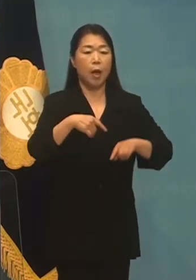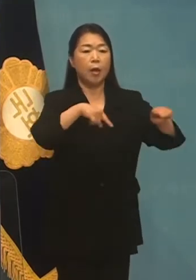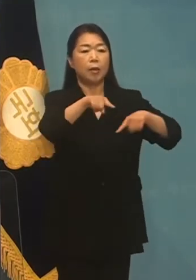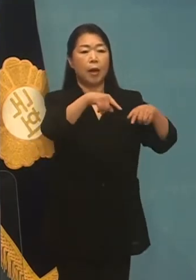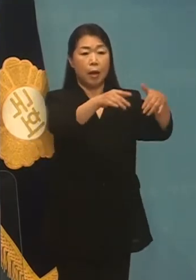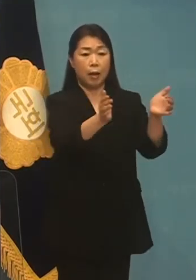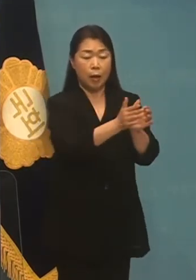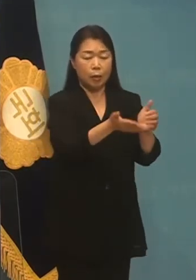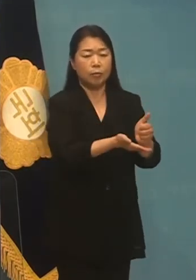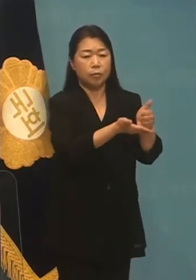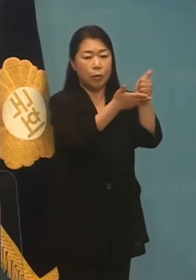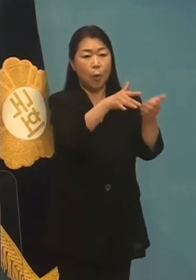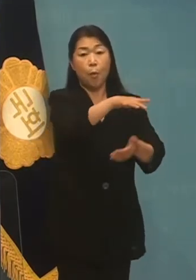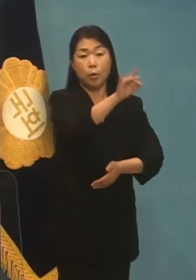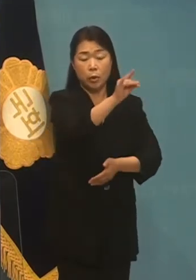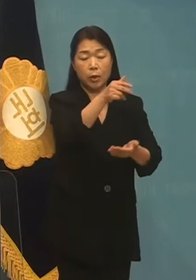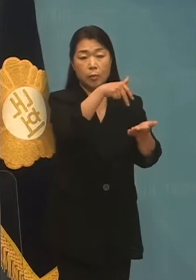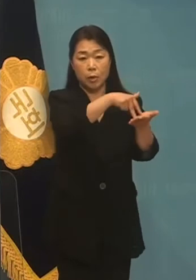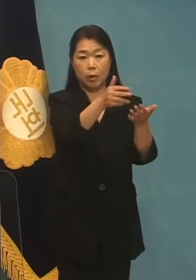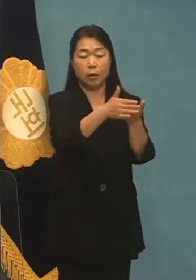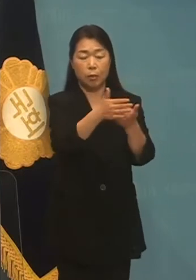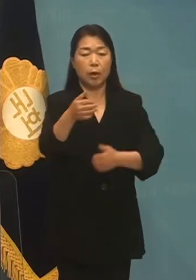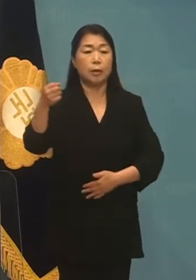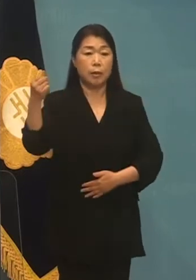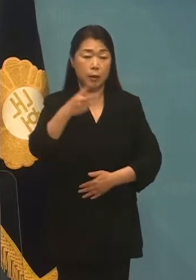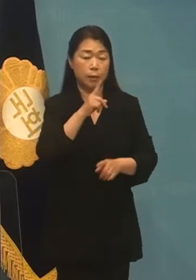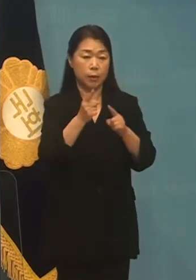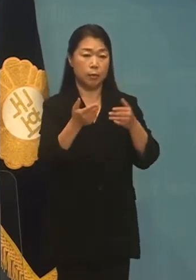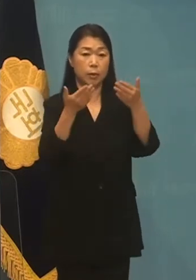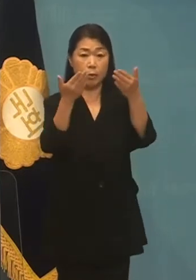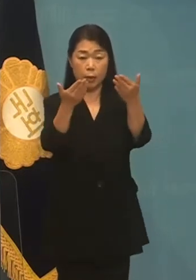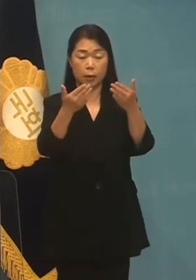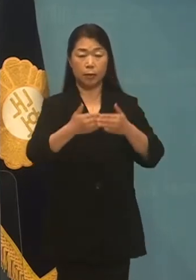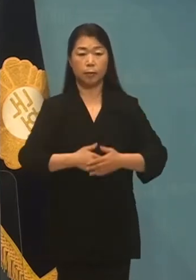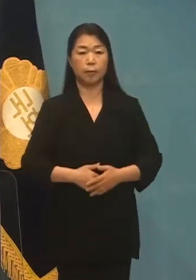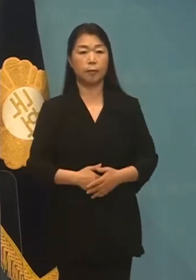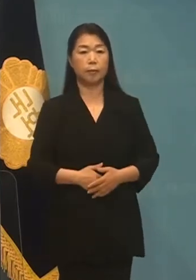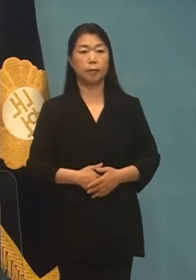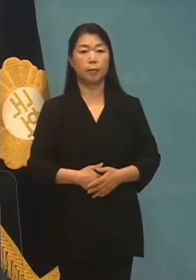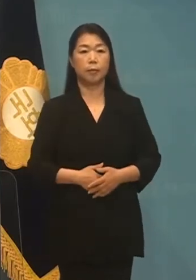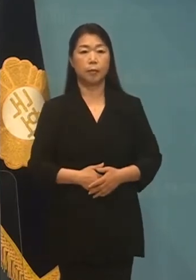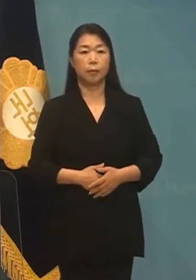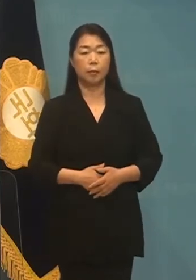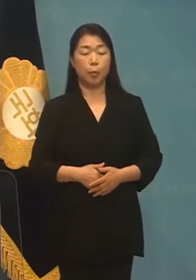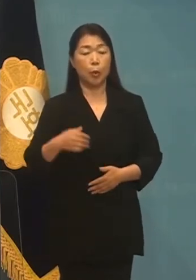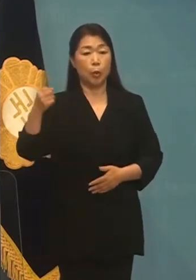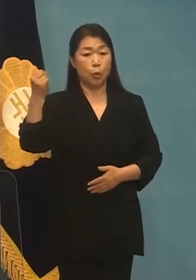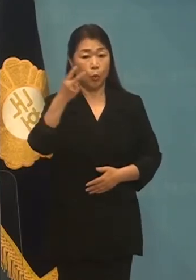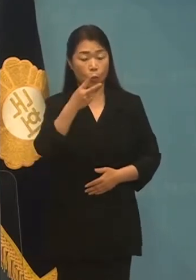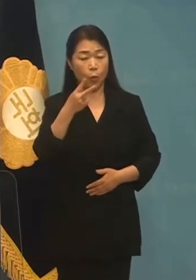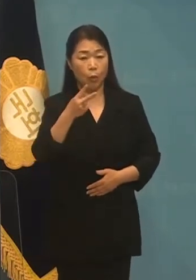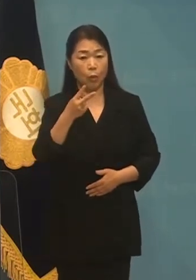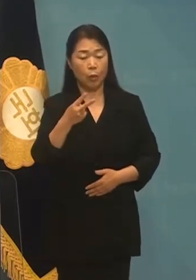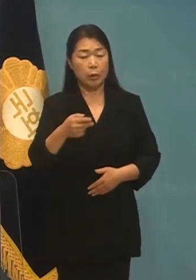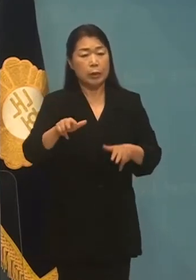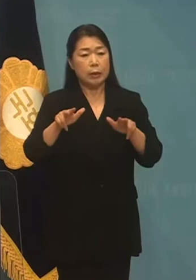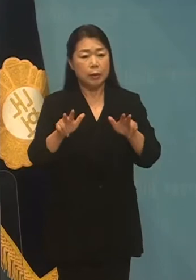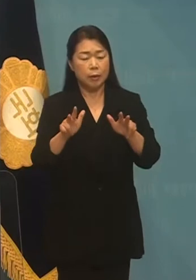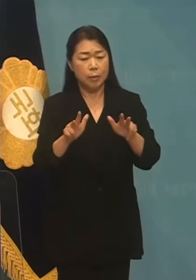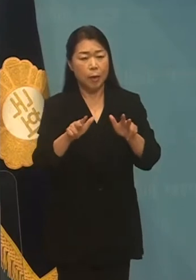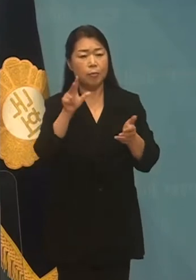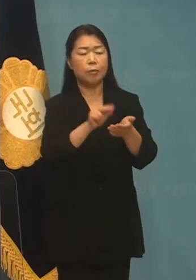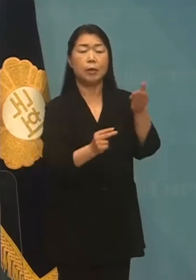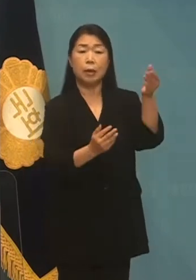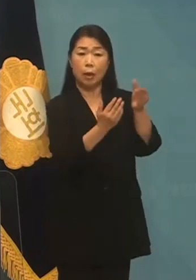후사의 입장에서임을 거듭 말씀드립니다. 더더욱 가끔의